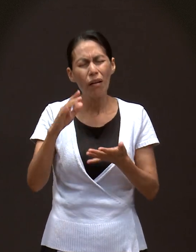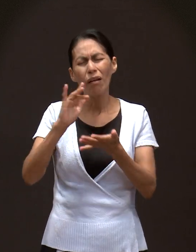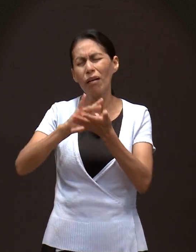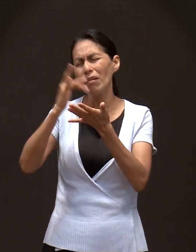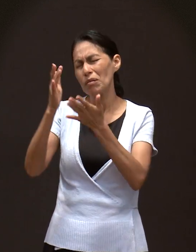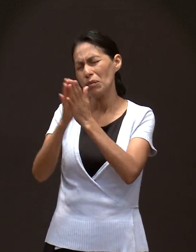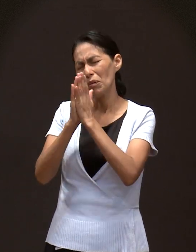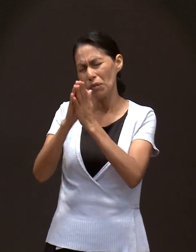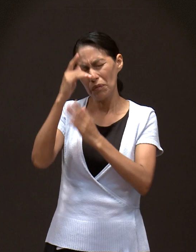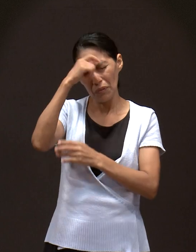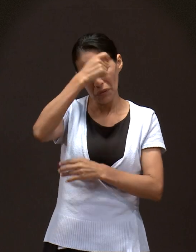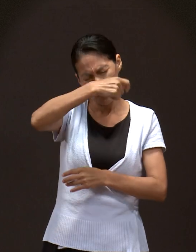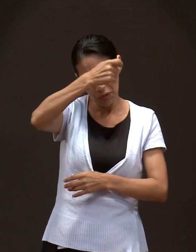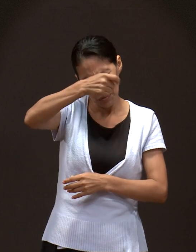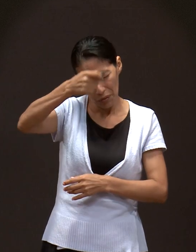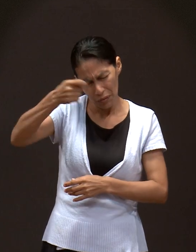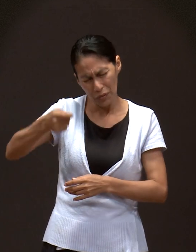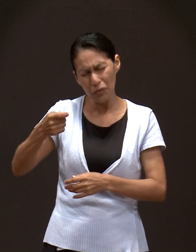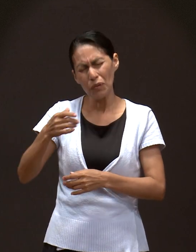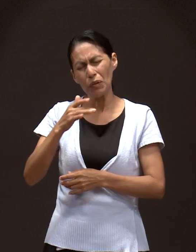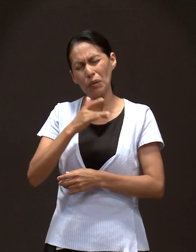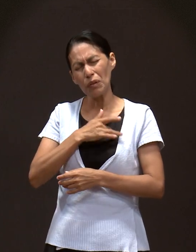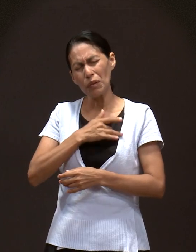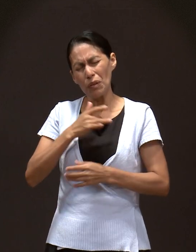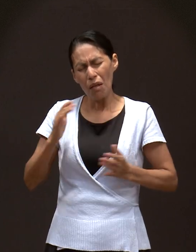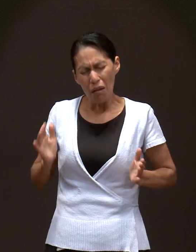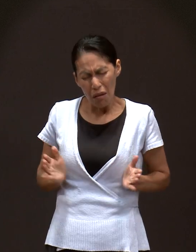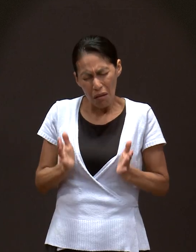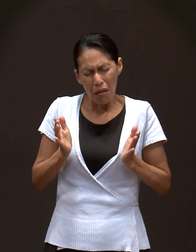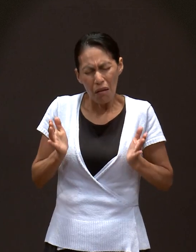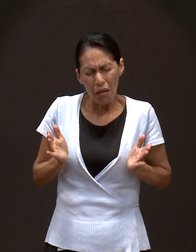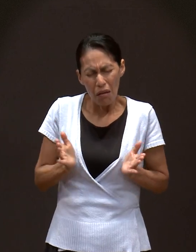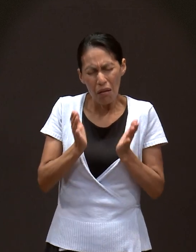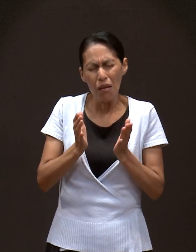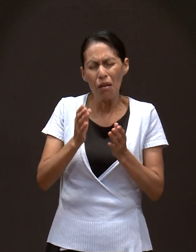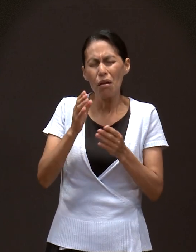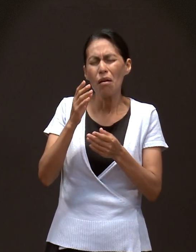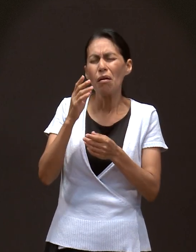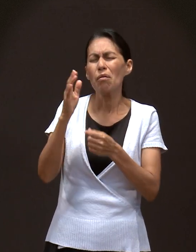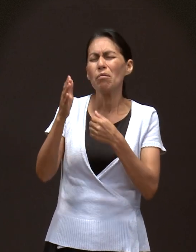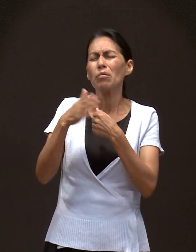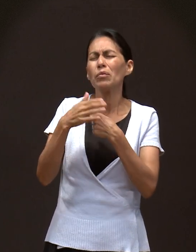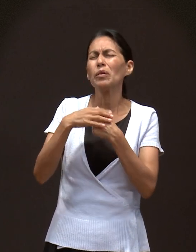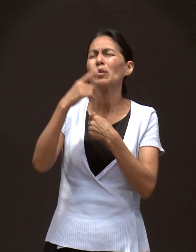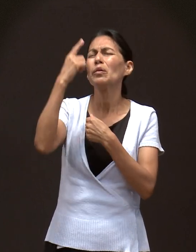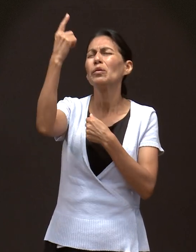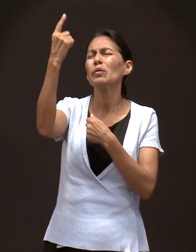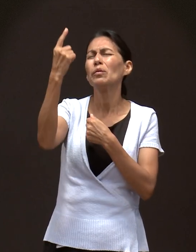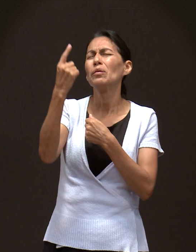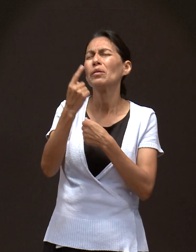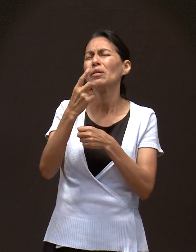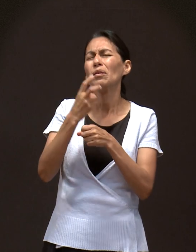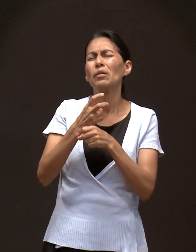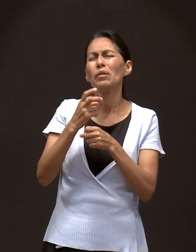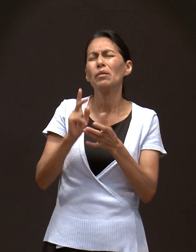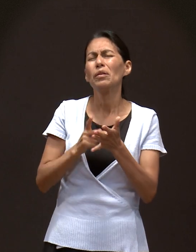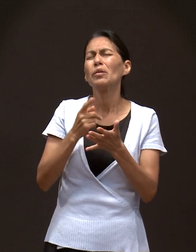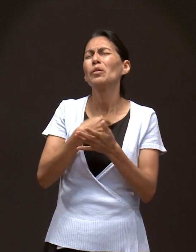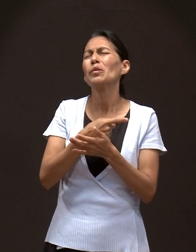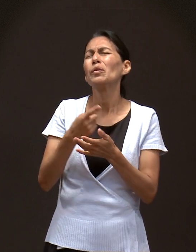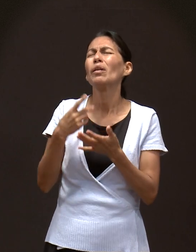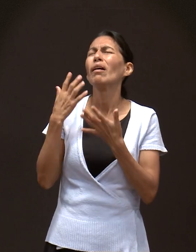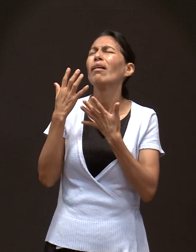uno de nosotros en esta noche y sigue cuidando nuestros corazones, alentándonos para esperar tu segunda venida, Padre.